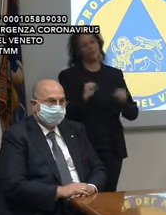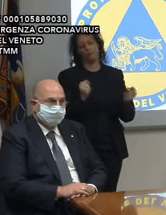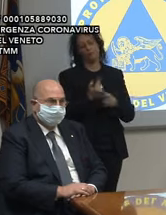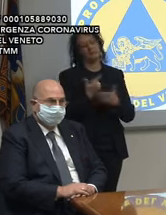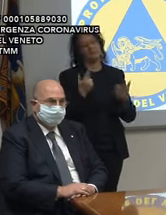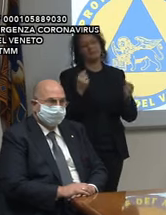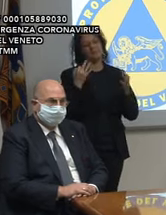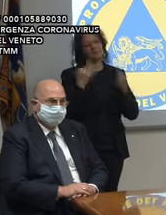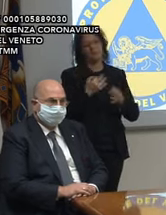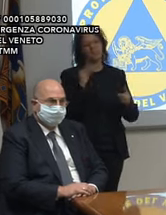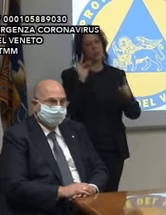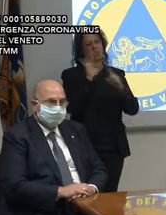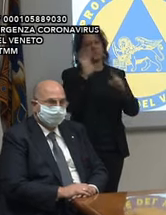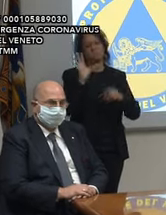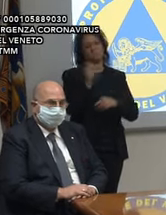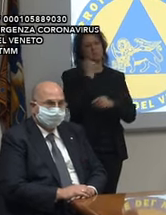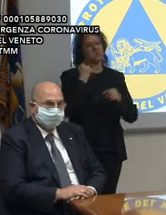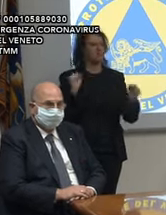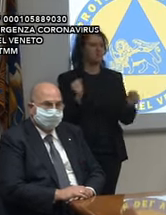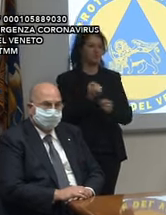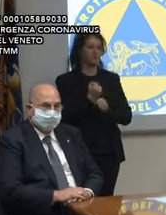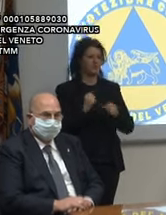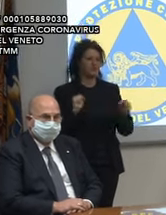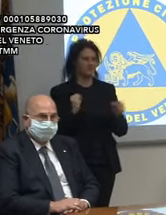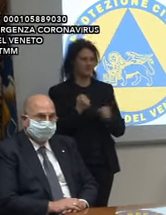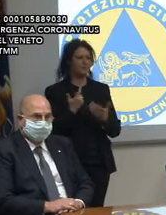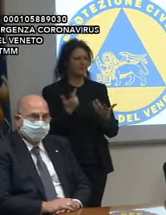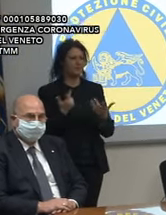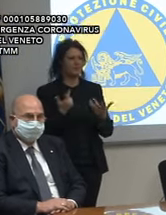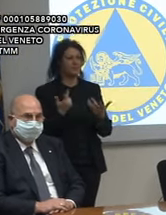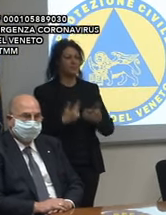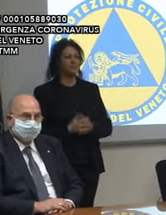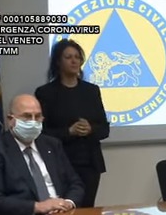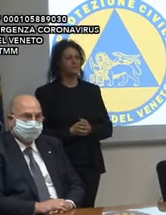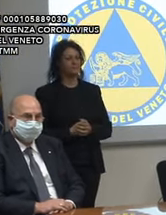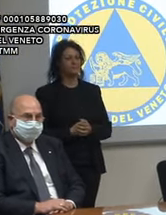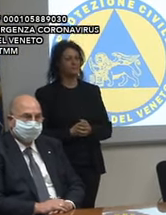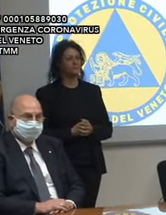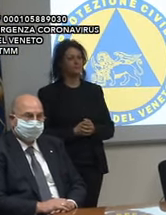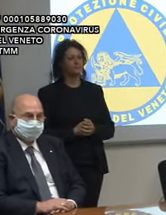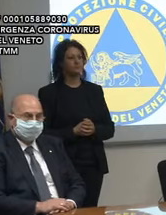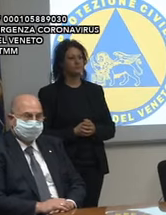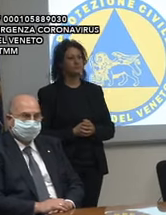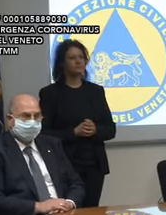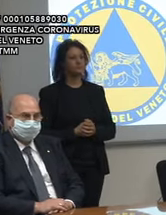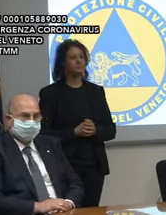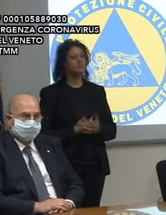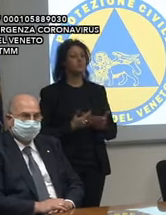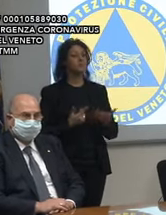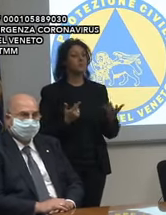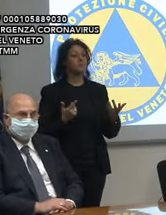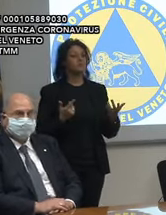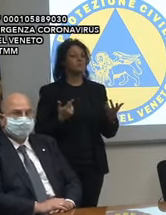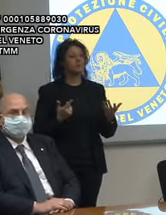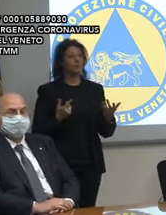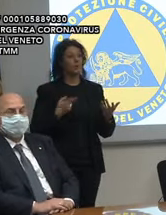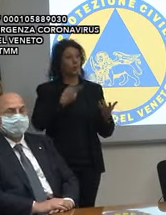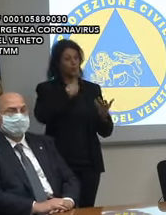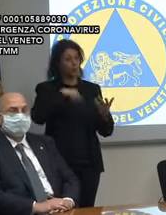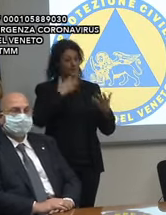anzi perché la sconfitta è solo un responsabile, non ce la farai mai, no? E la verità è che noi siamo partiti